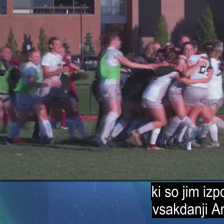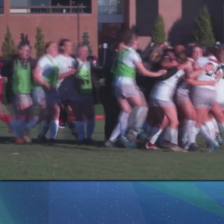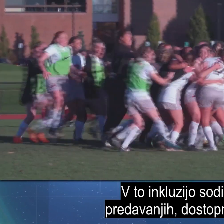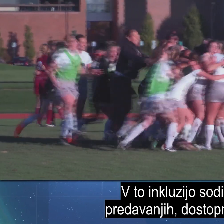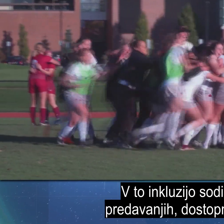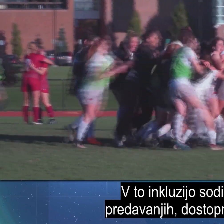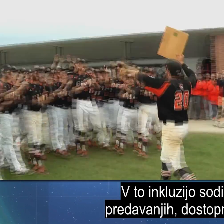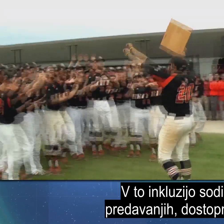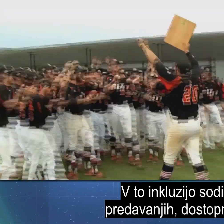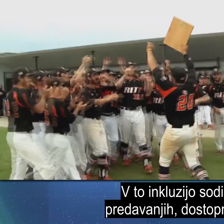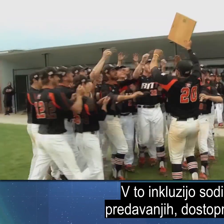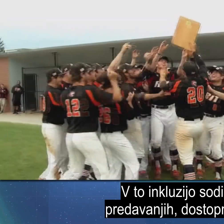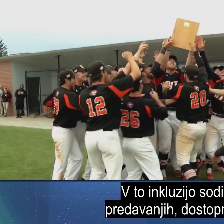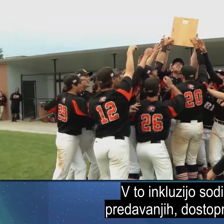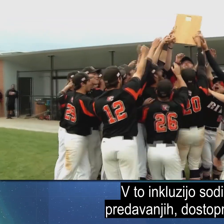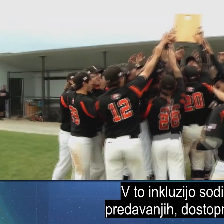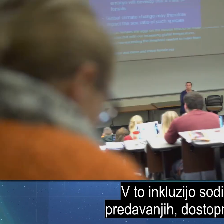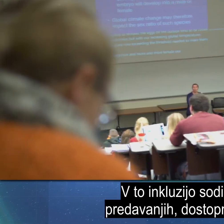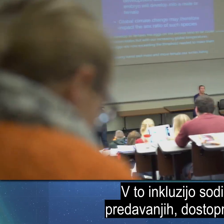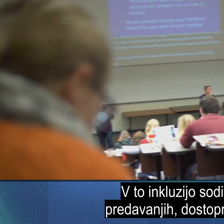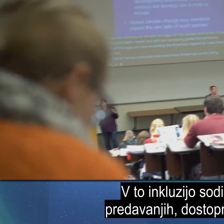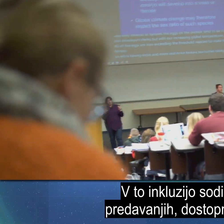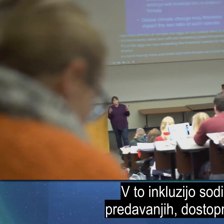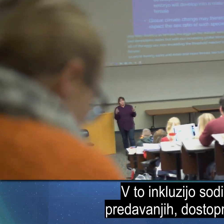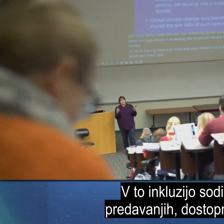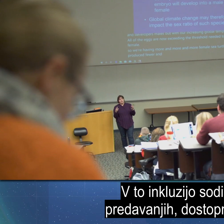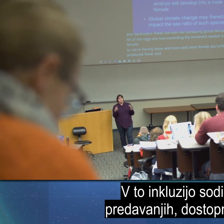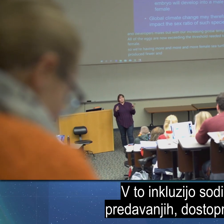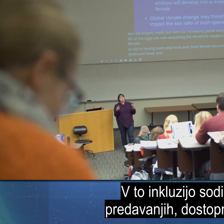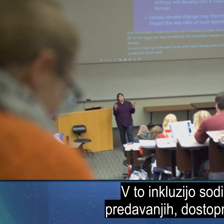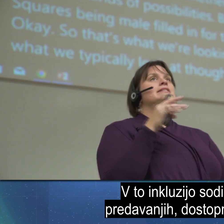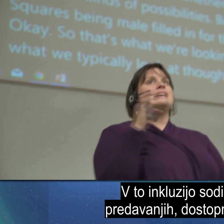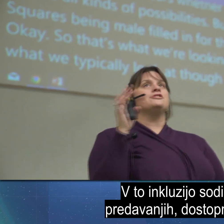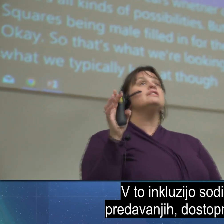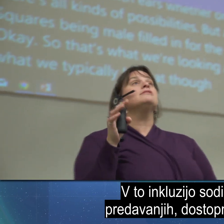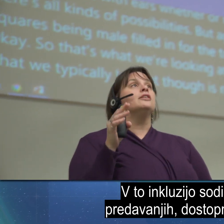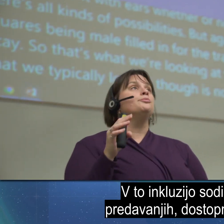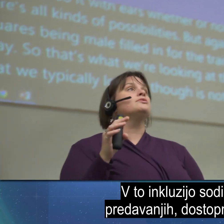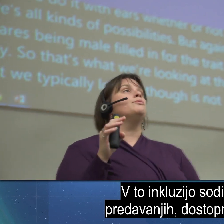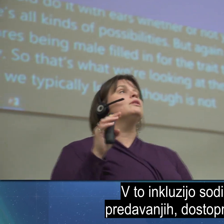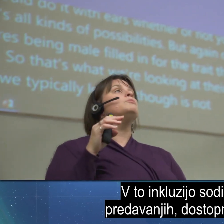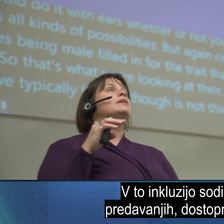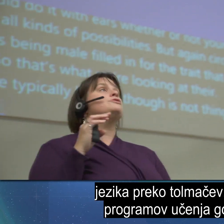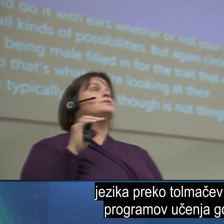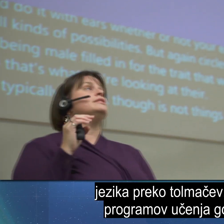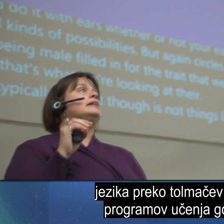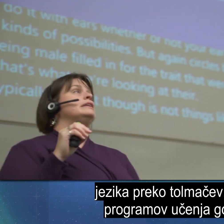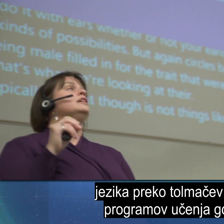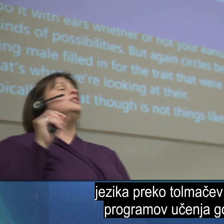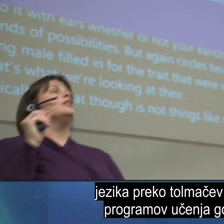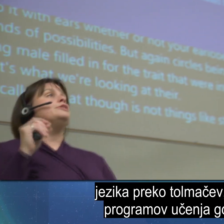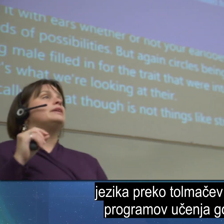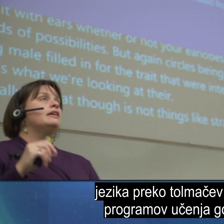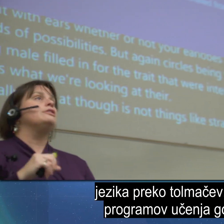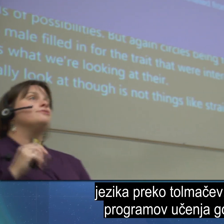V to inkluzijo sodi zapisnikar na predavanjih. Dostopnost znakovnega jezika prek tolmačev pomeni priznanje programov